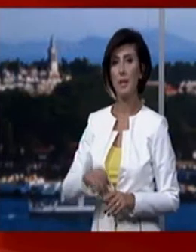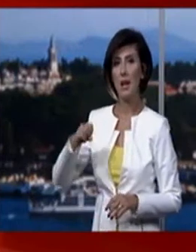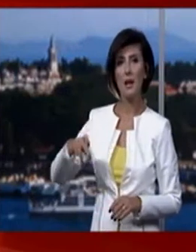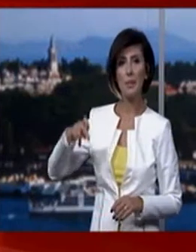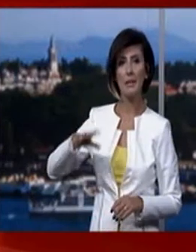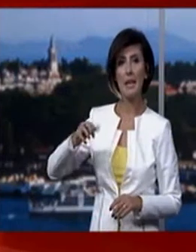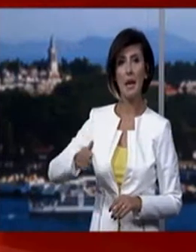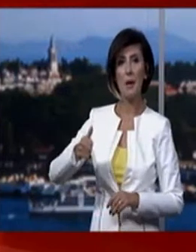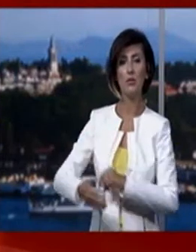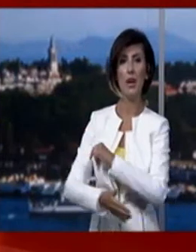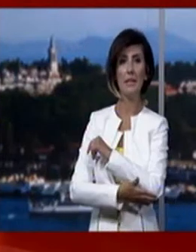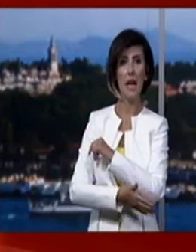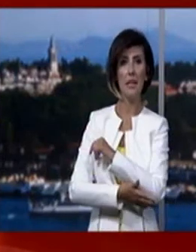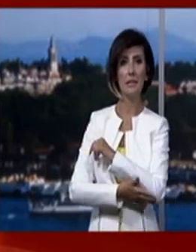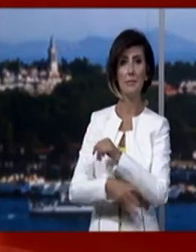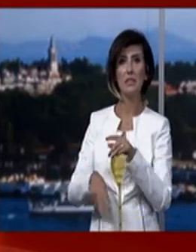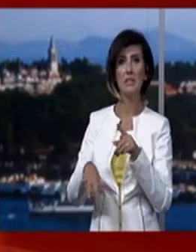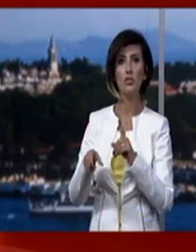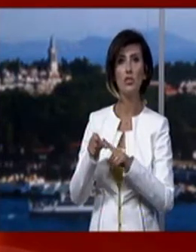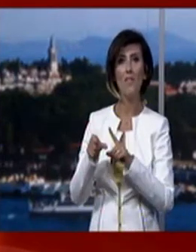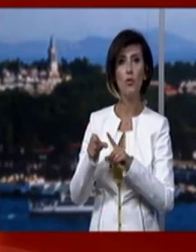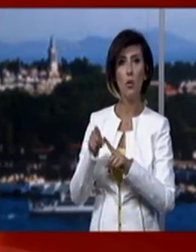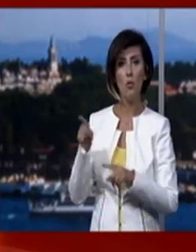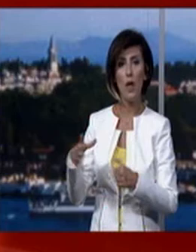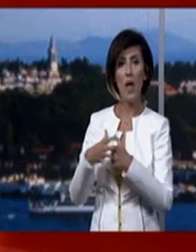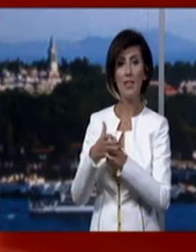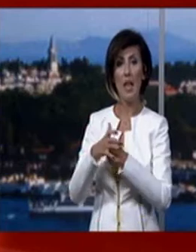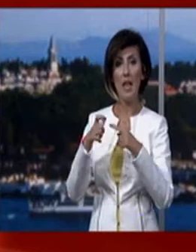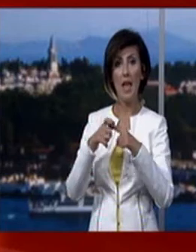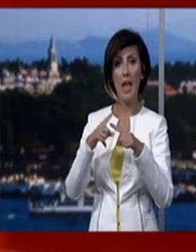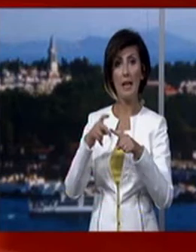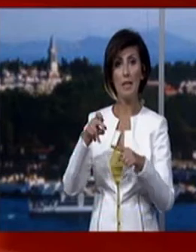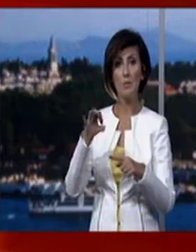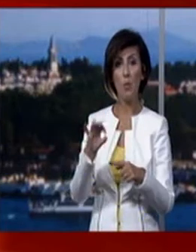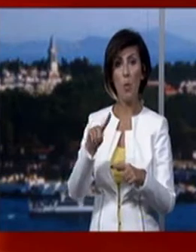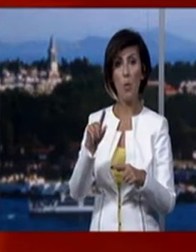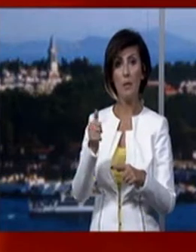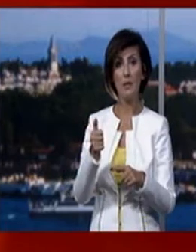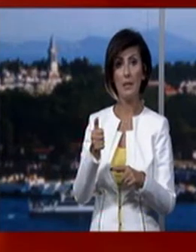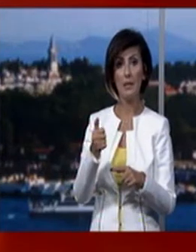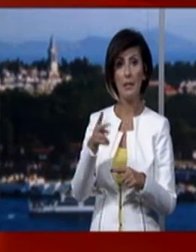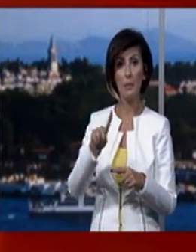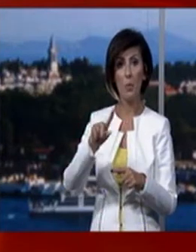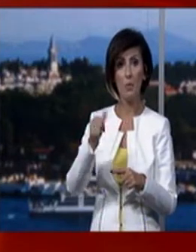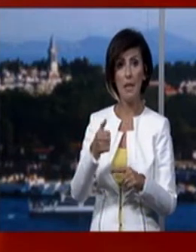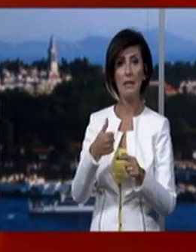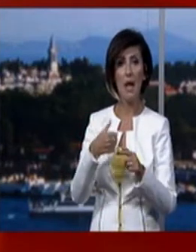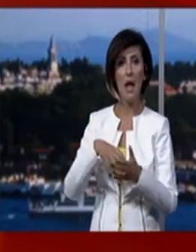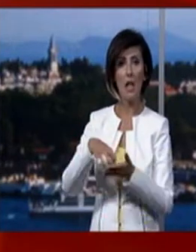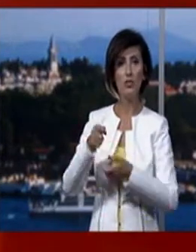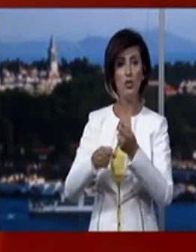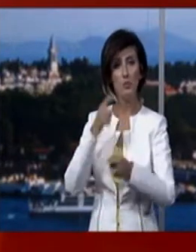AK Parti Genel Başkan Yardımcısı Mevlüt Çavuşoğlu, Antalya Expo 2016 alanındaki çalışmaları inceledi.